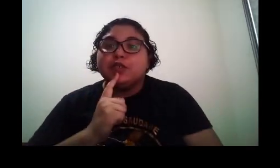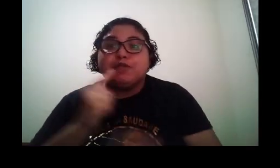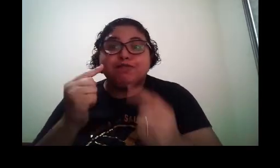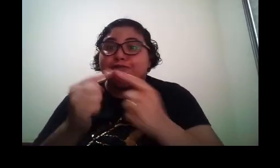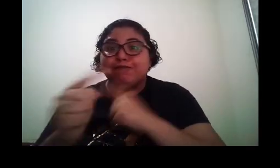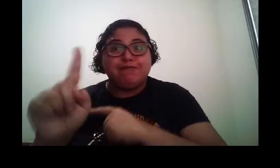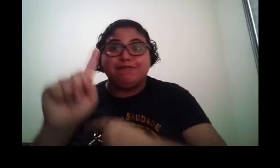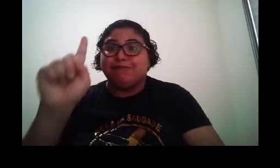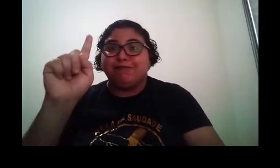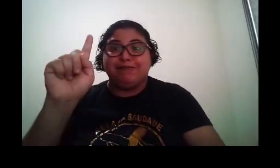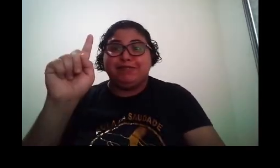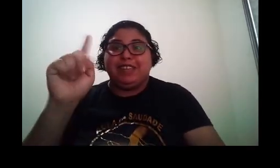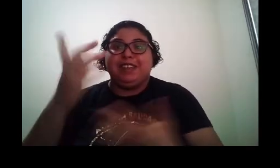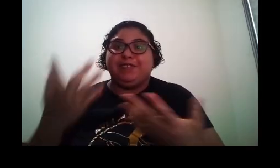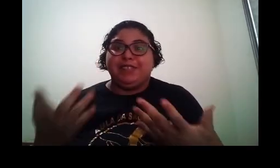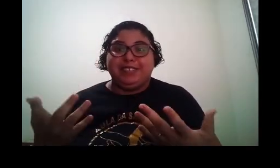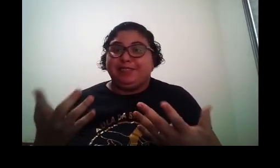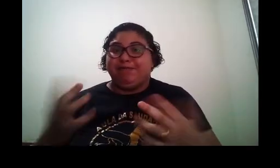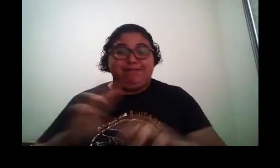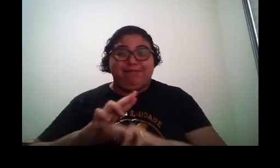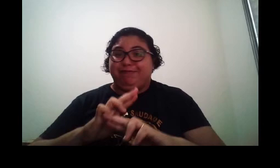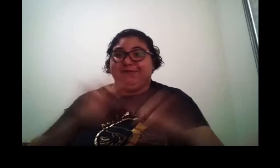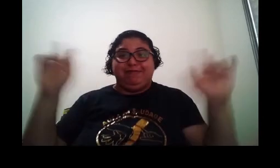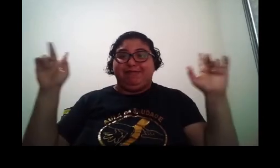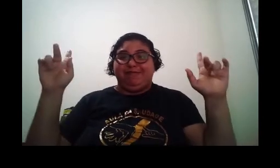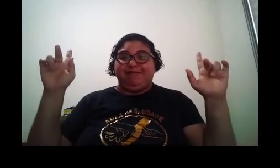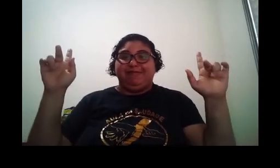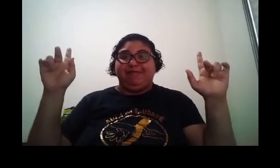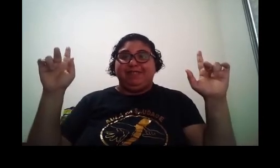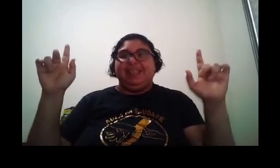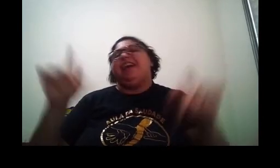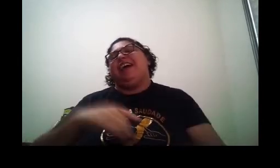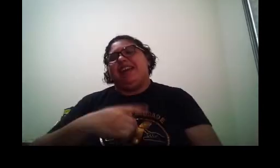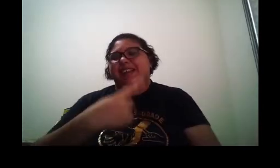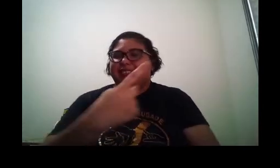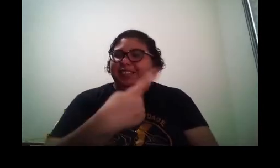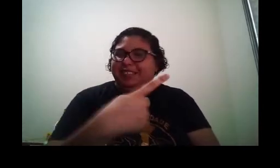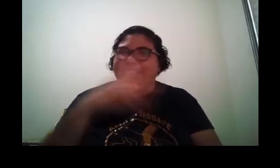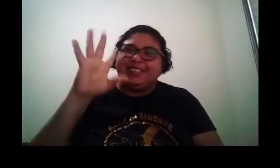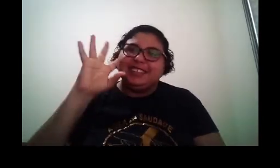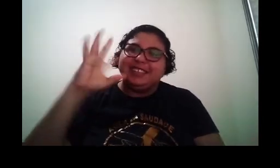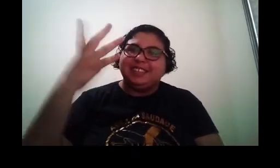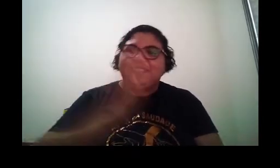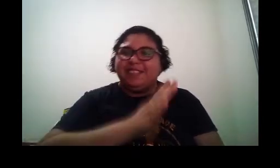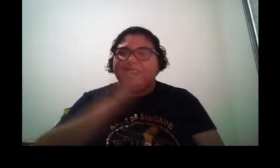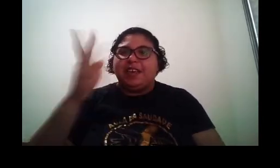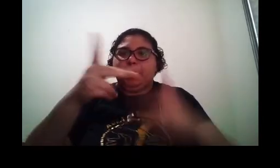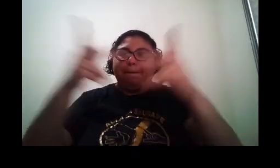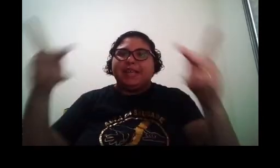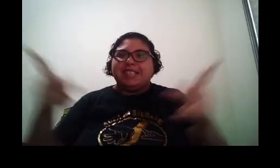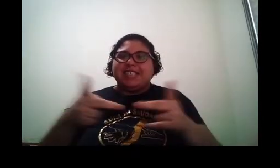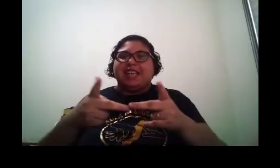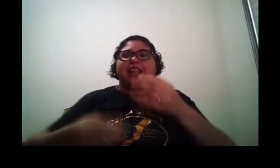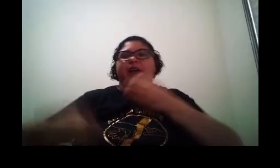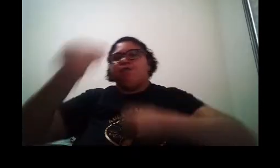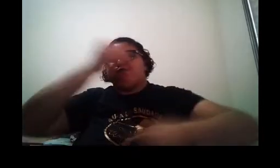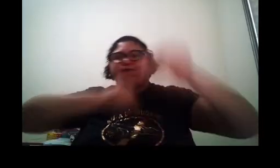né? Então, aí no desenrolar, eles resolvem ir para uma pizzaria e tudo